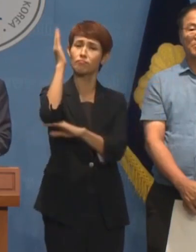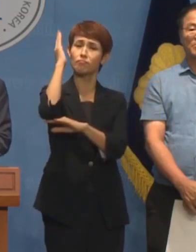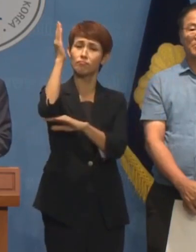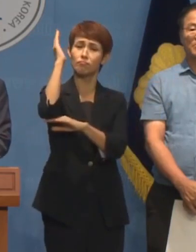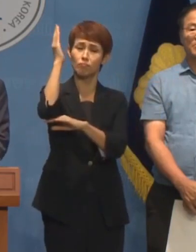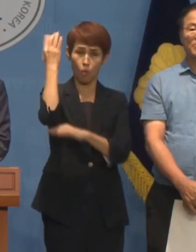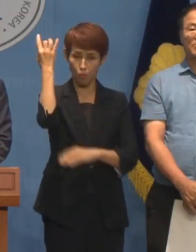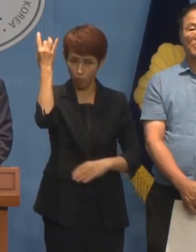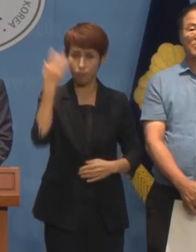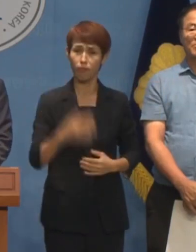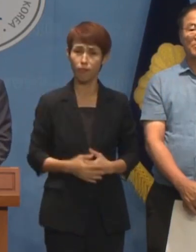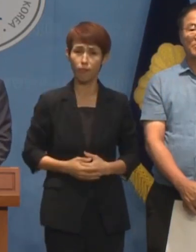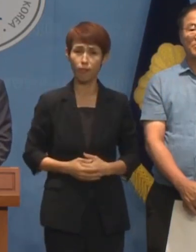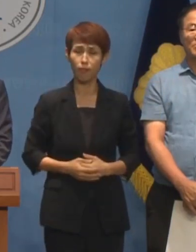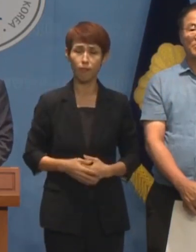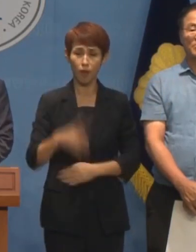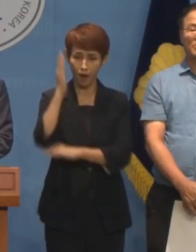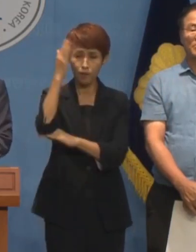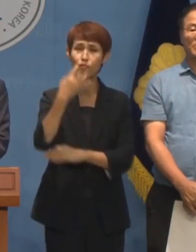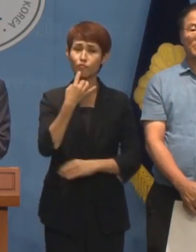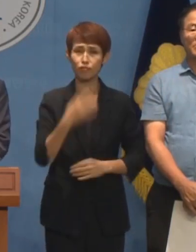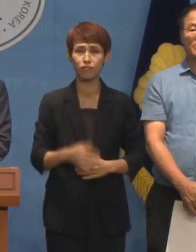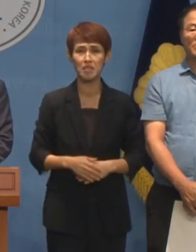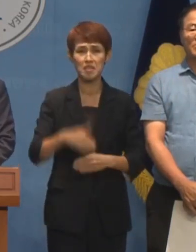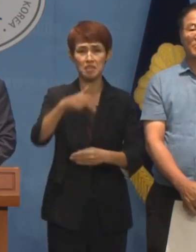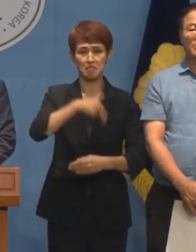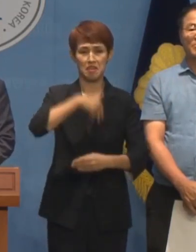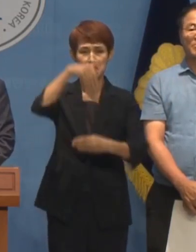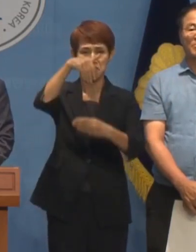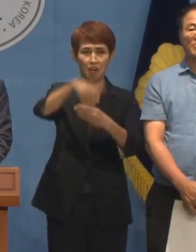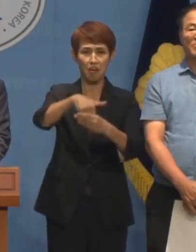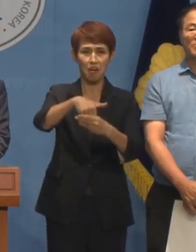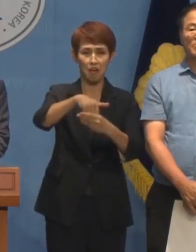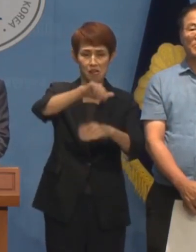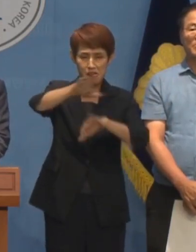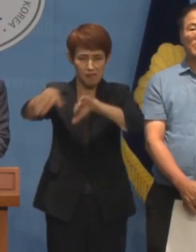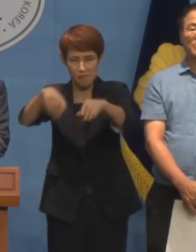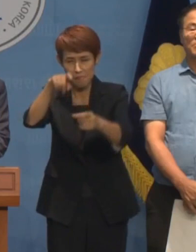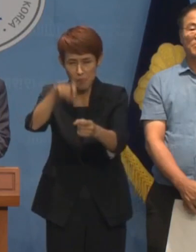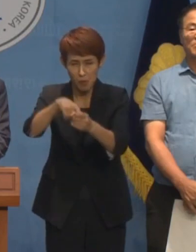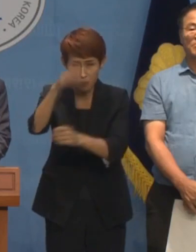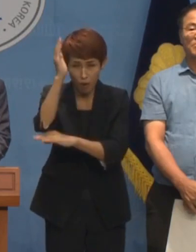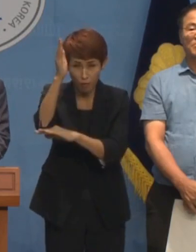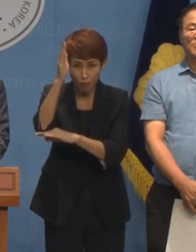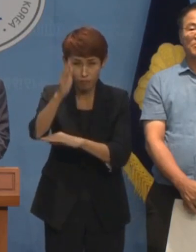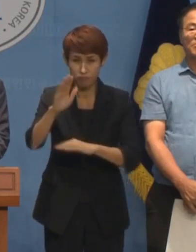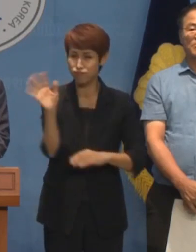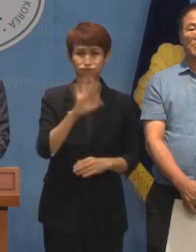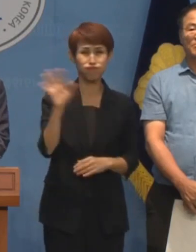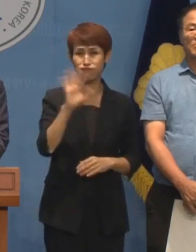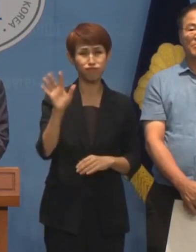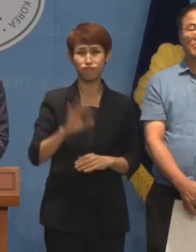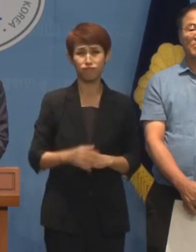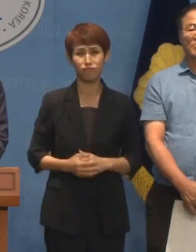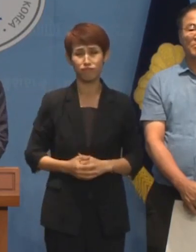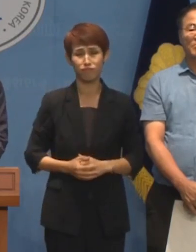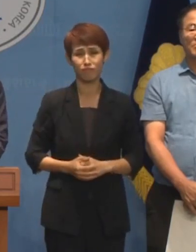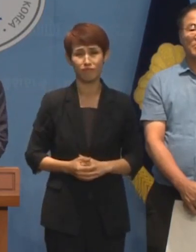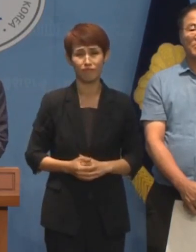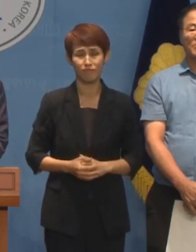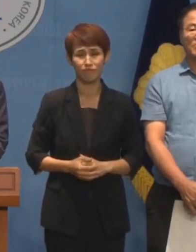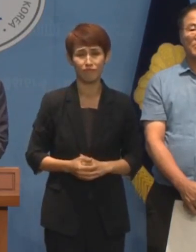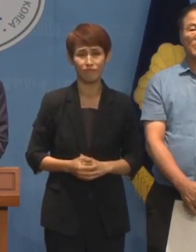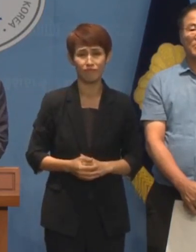저는 강연을 했을 뿐이지 총선의 선거를 개입하고자 강연을 했던 것은, 수락을 했던